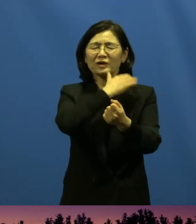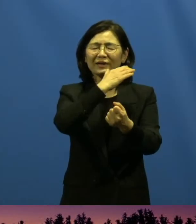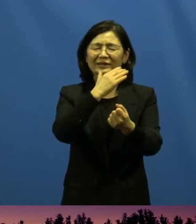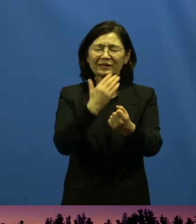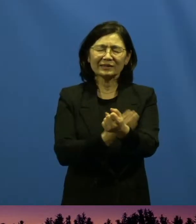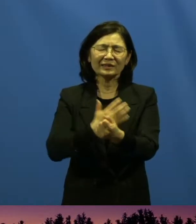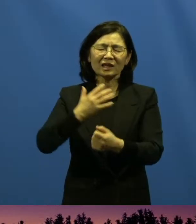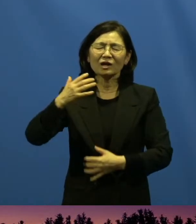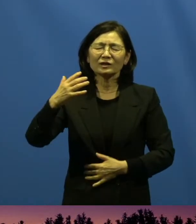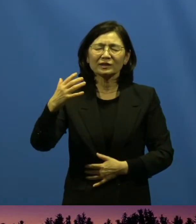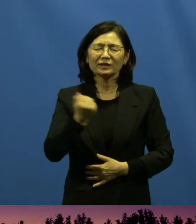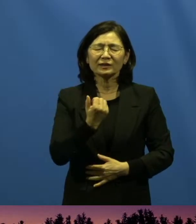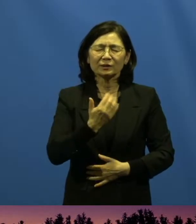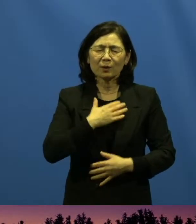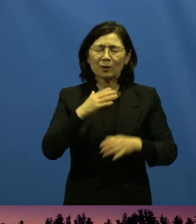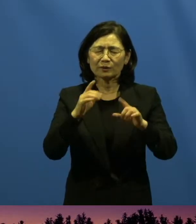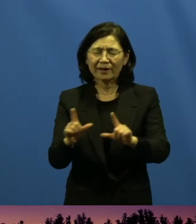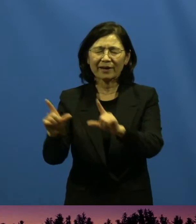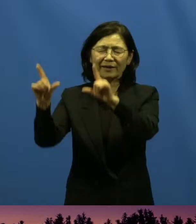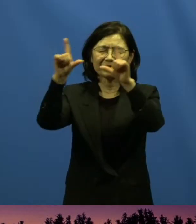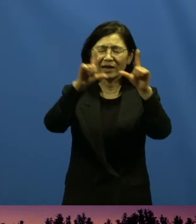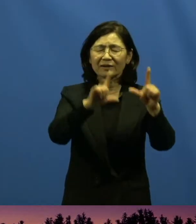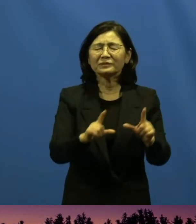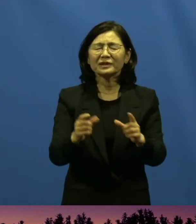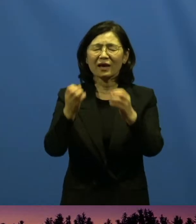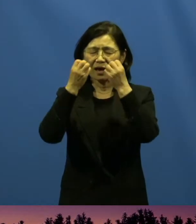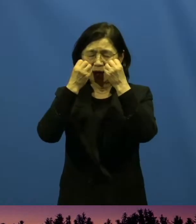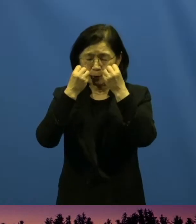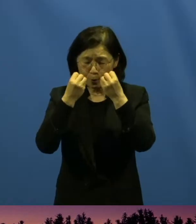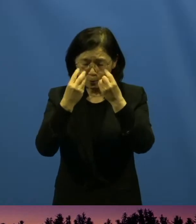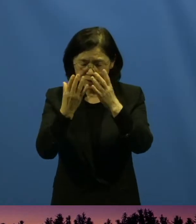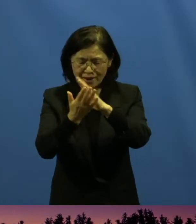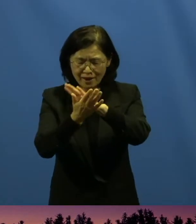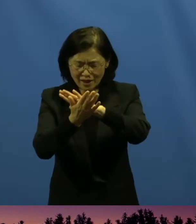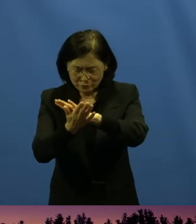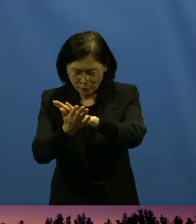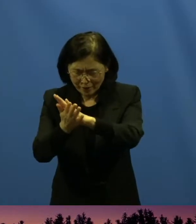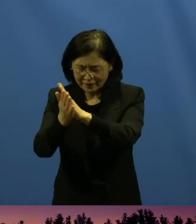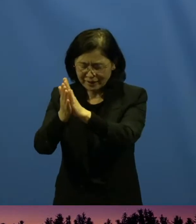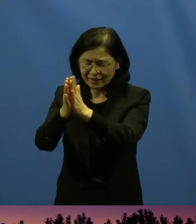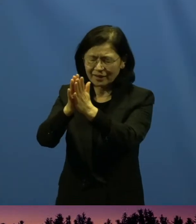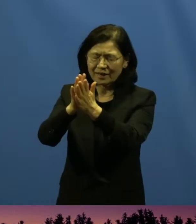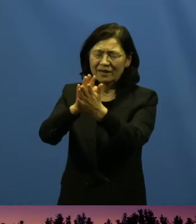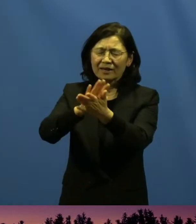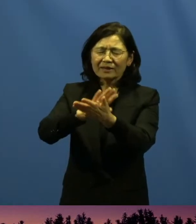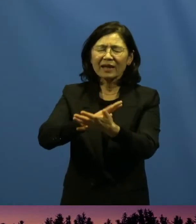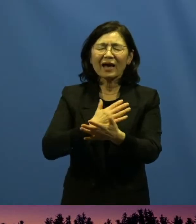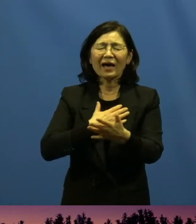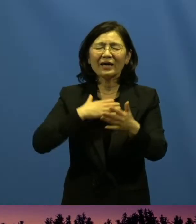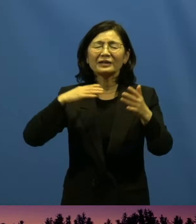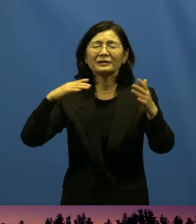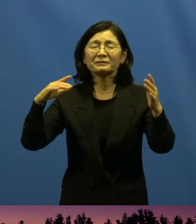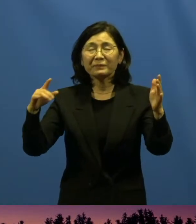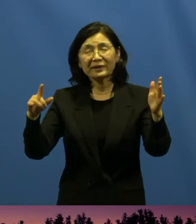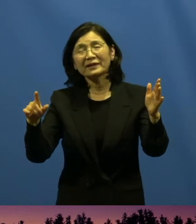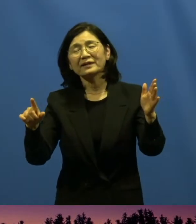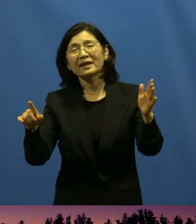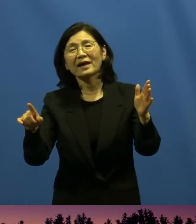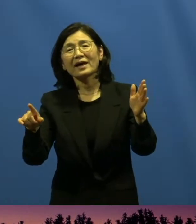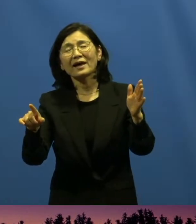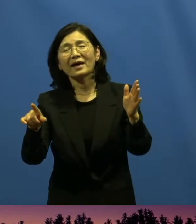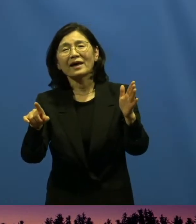주의 능력으로 내 삶 새롭게 되리. 나는